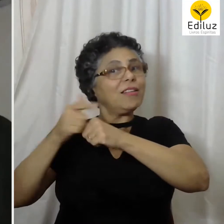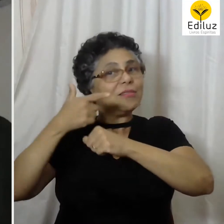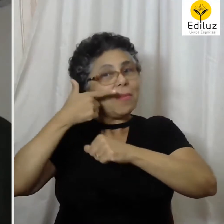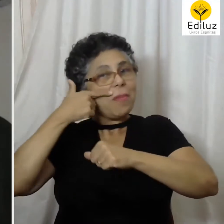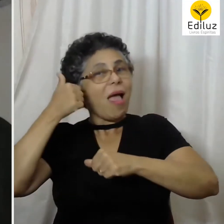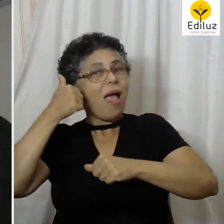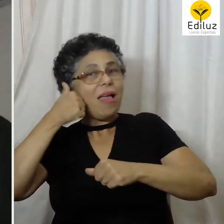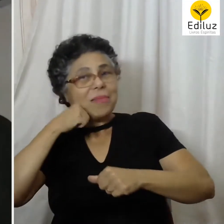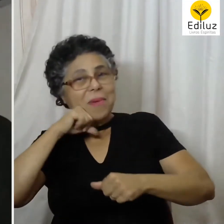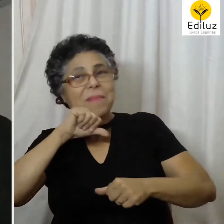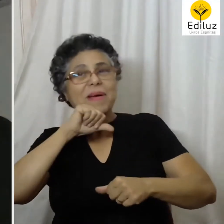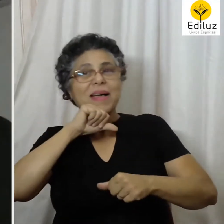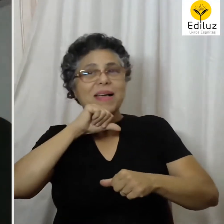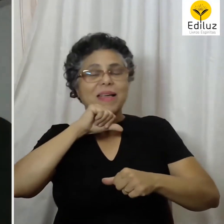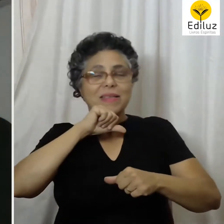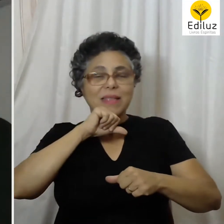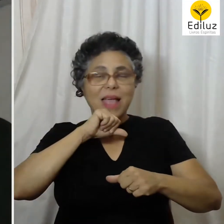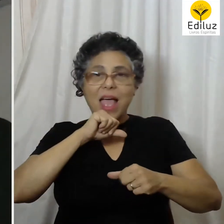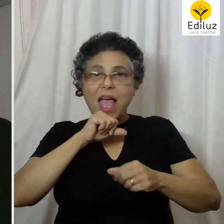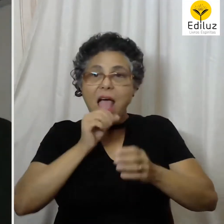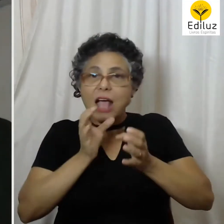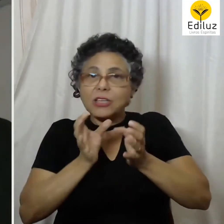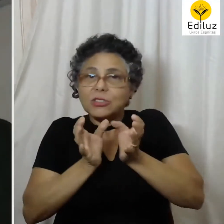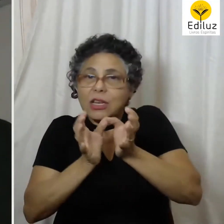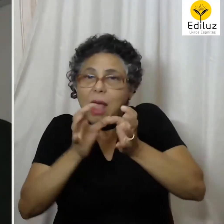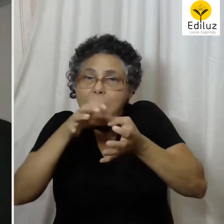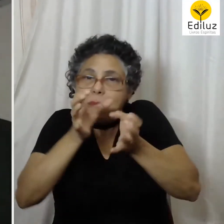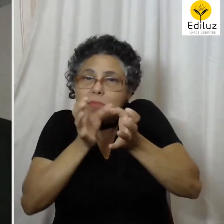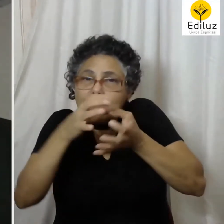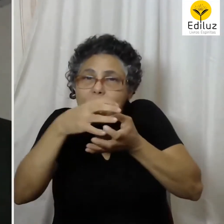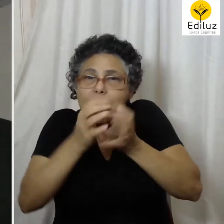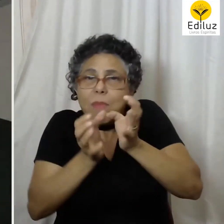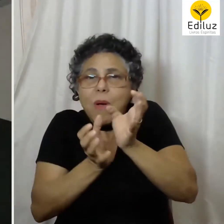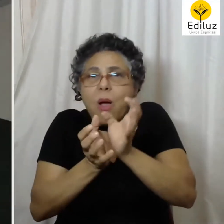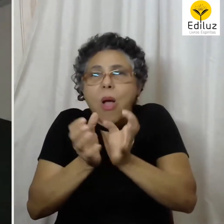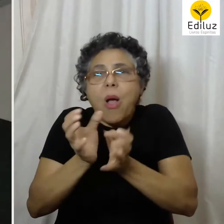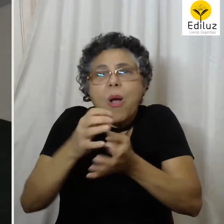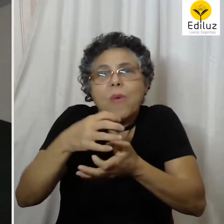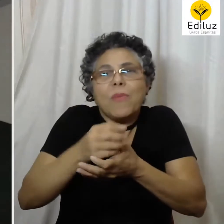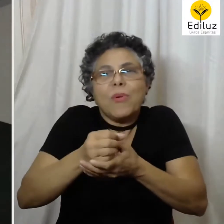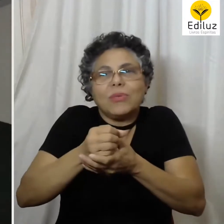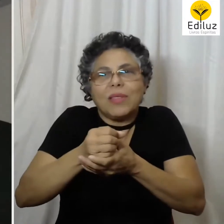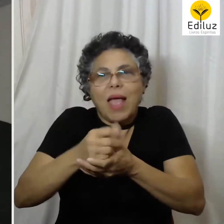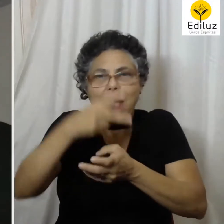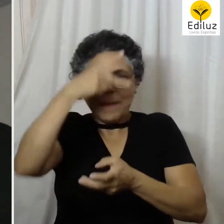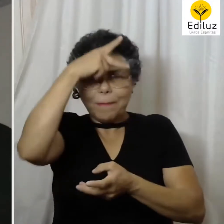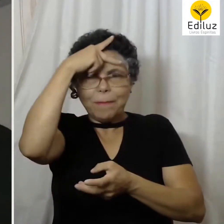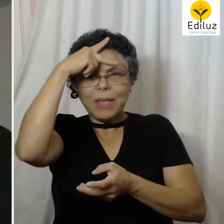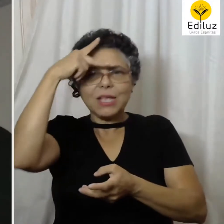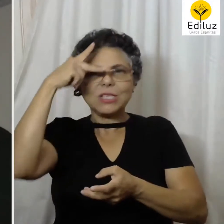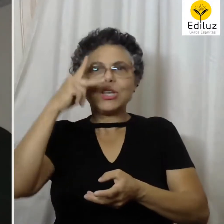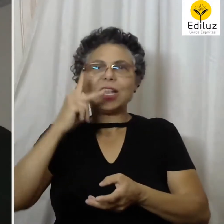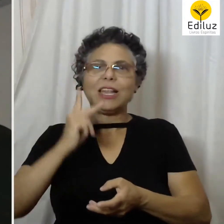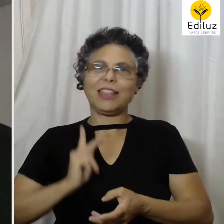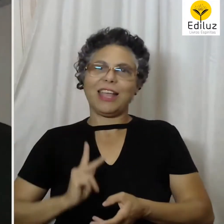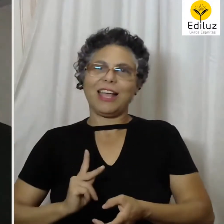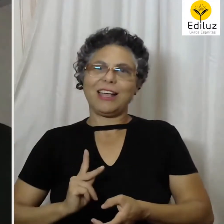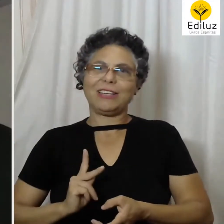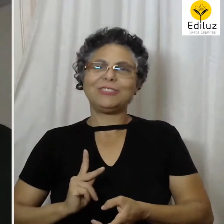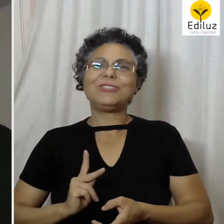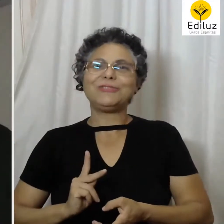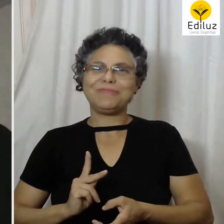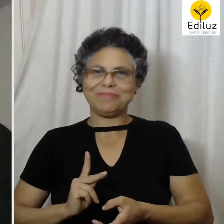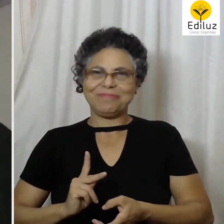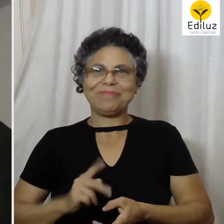na construção da personalidade dos pais. A rigor, eu costumo dizer que os